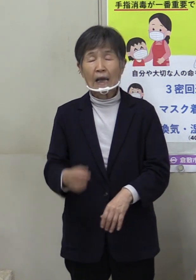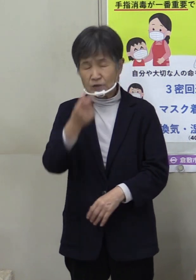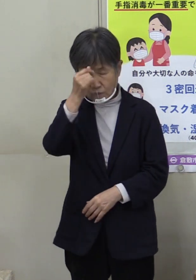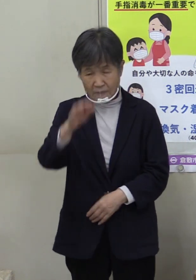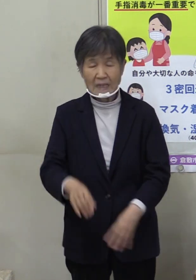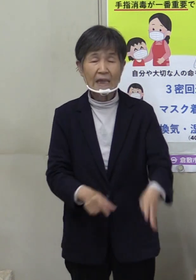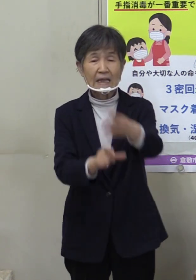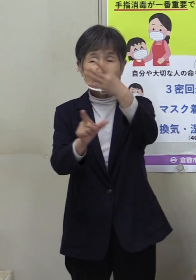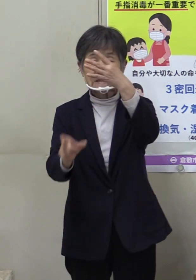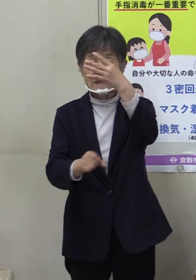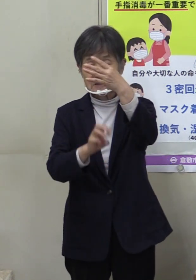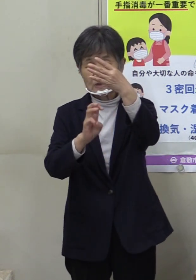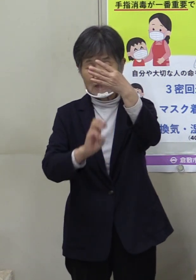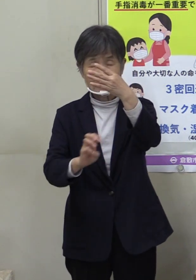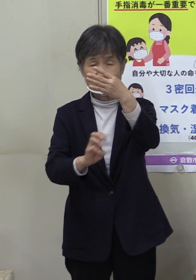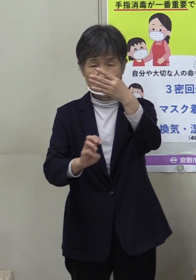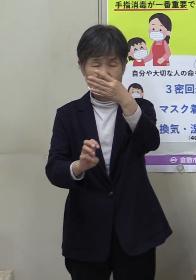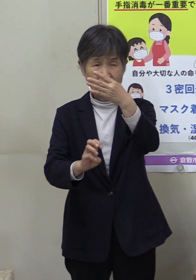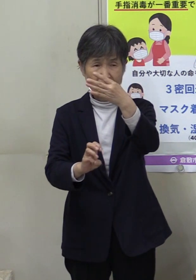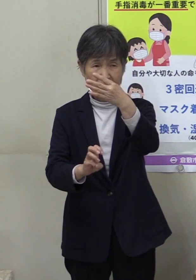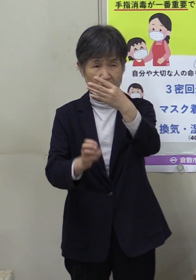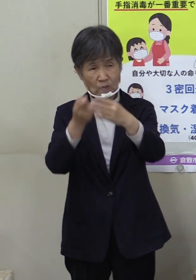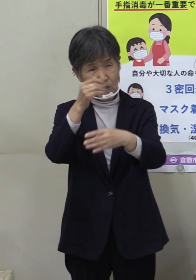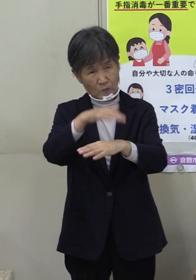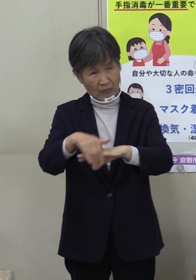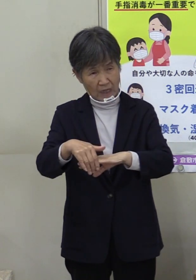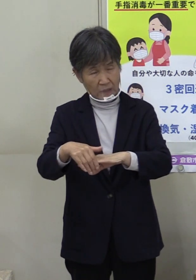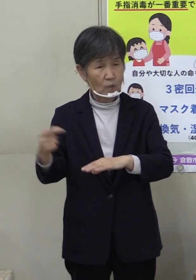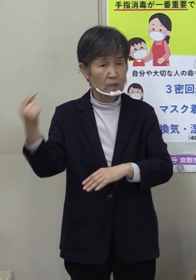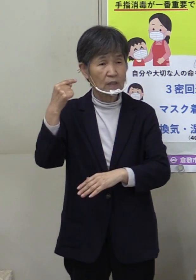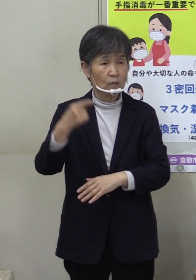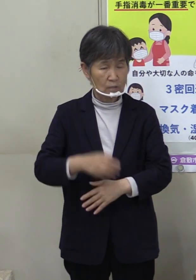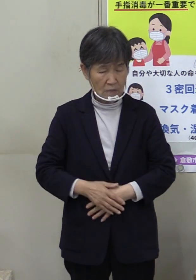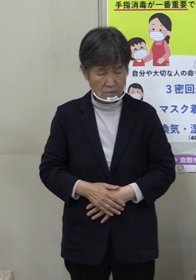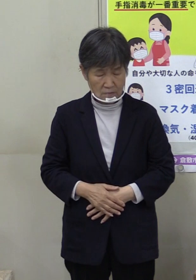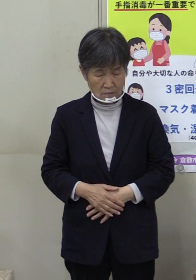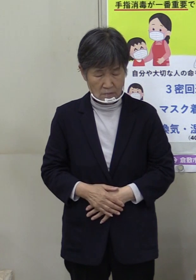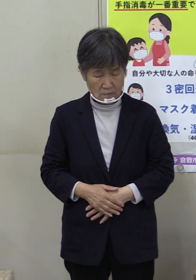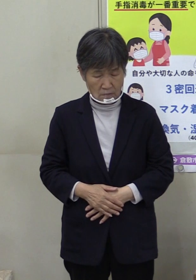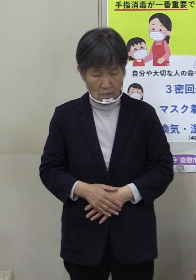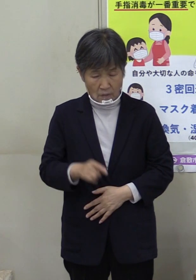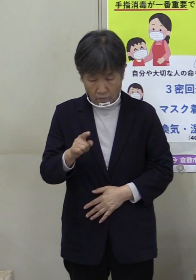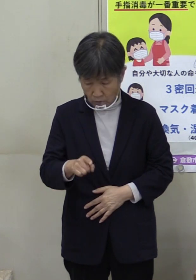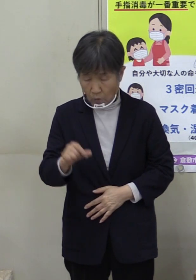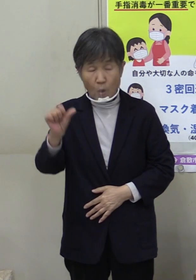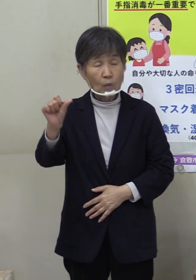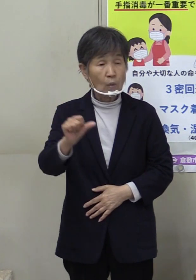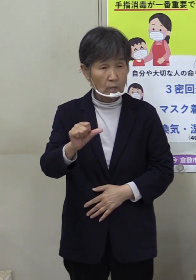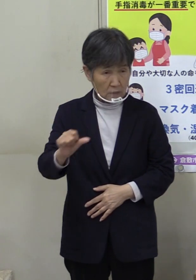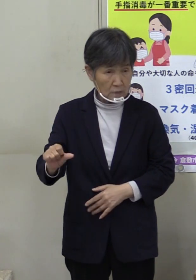すいません、30日までには分かるというように聞いております。 それはまあこの方々、